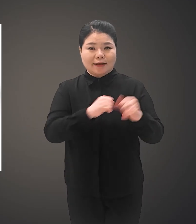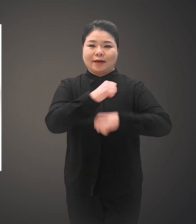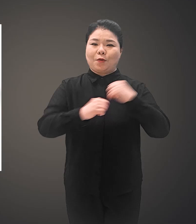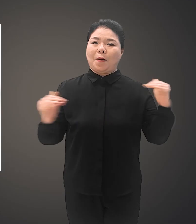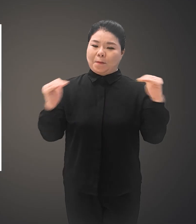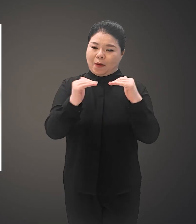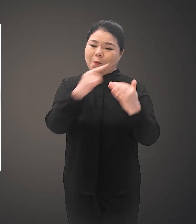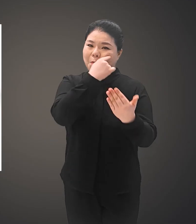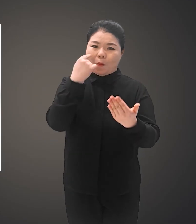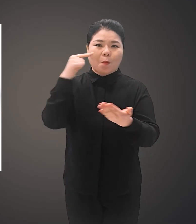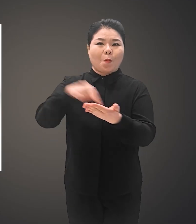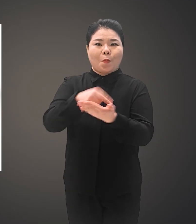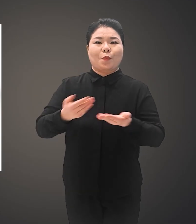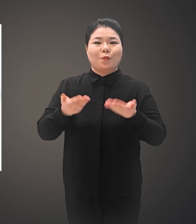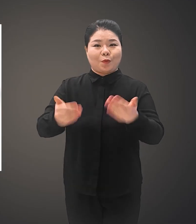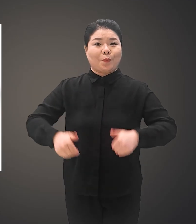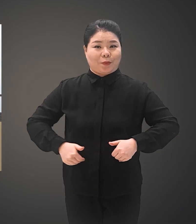자유와 평등을 보장해야 한다.